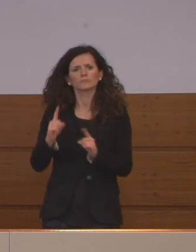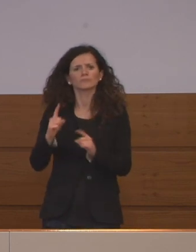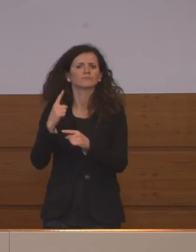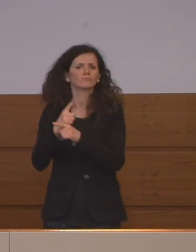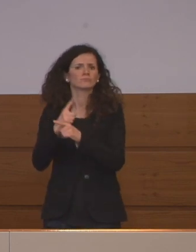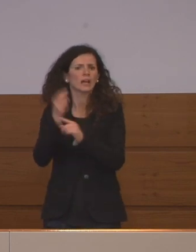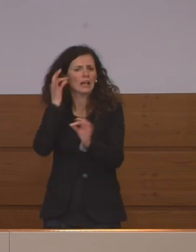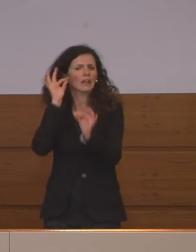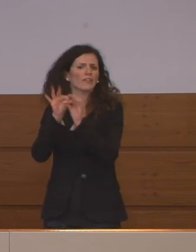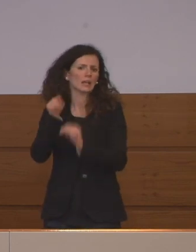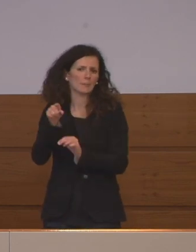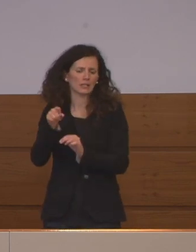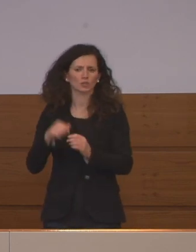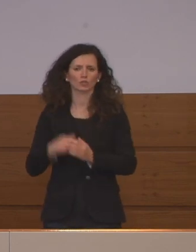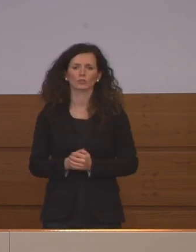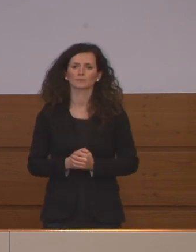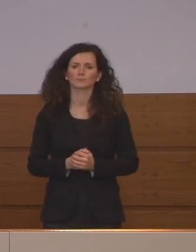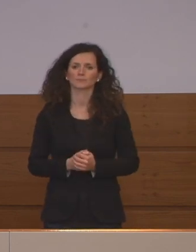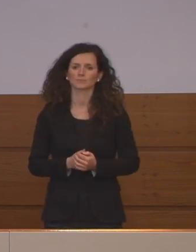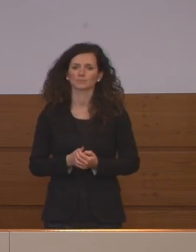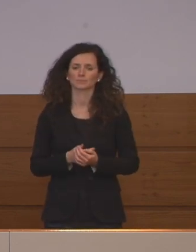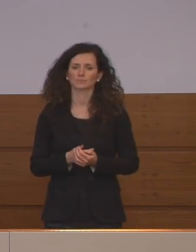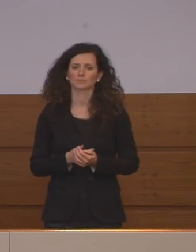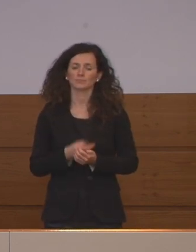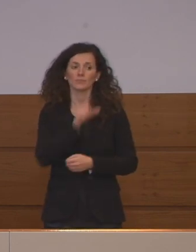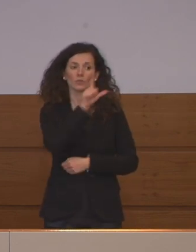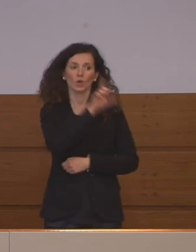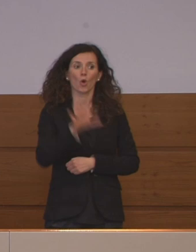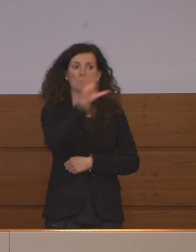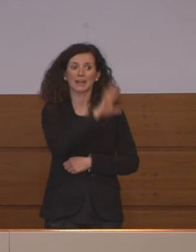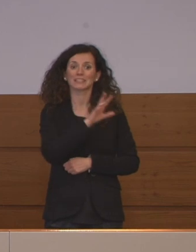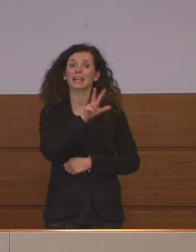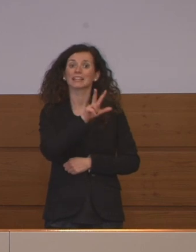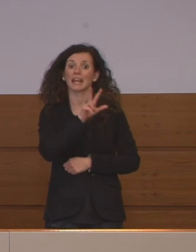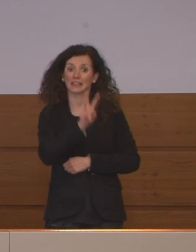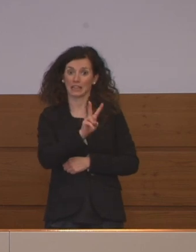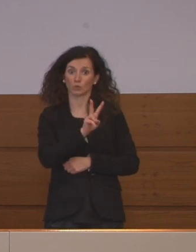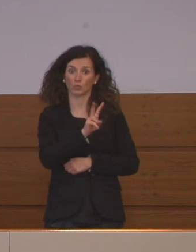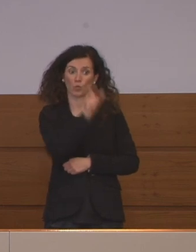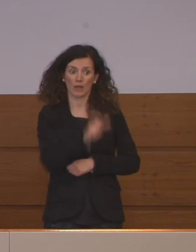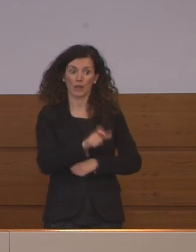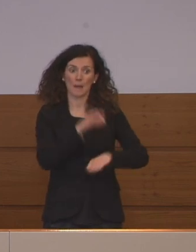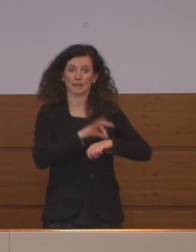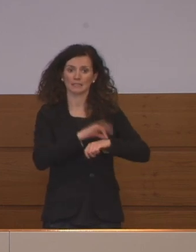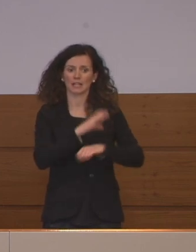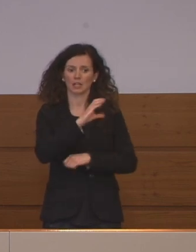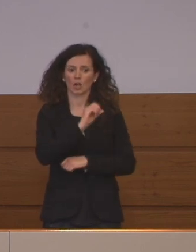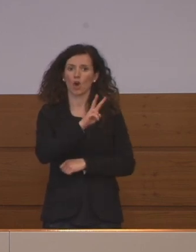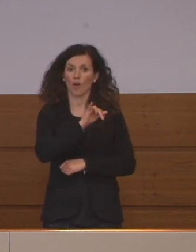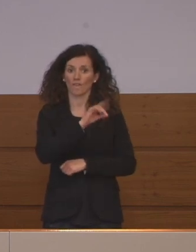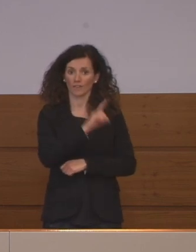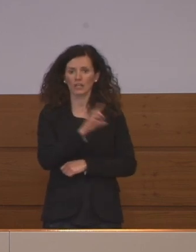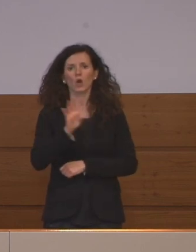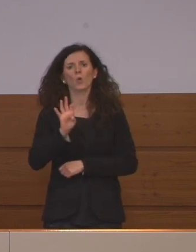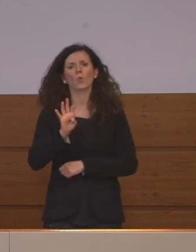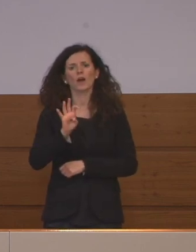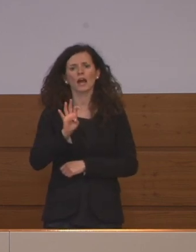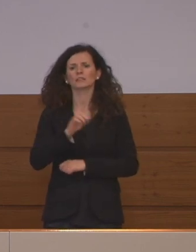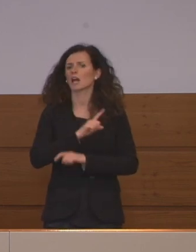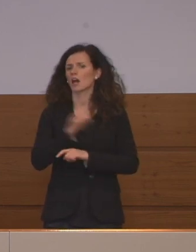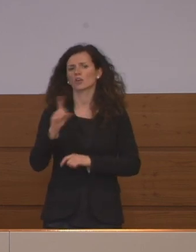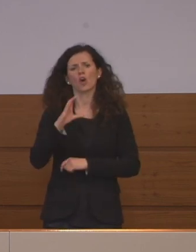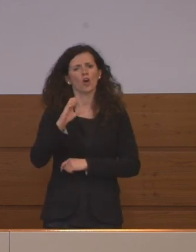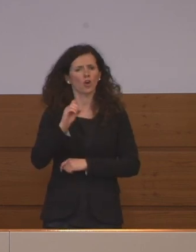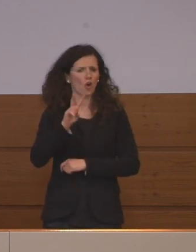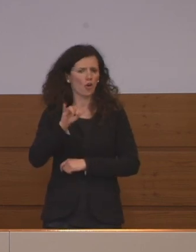riferimento è al momento abbiamo trasferito quindi dalla lombardia 32 pazienti covip e 40 pazienti no covi in altre